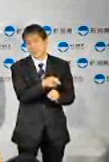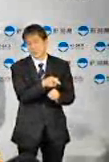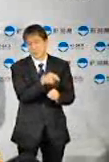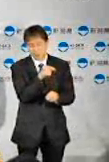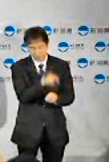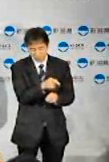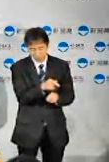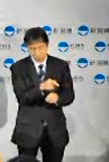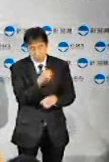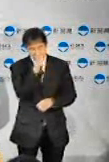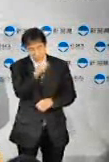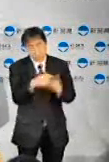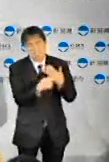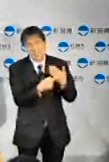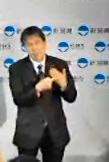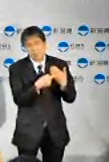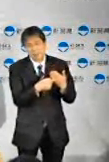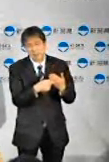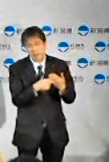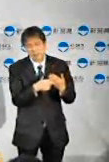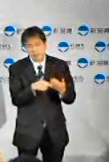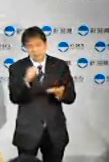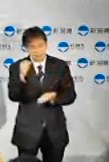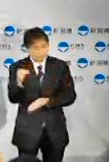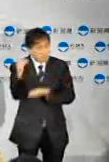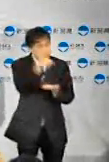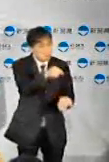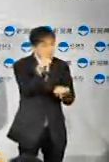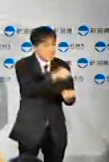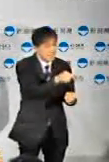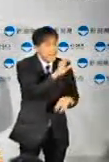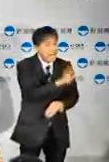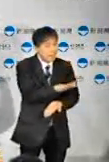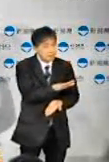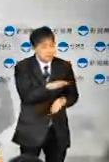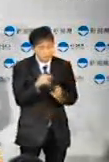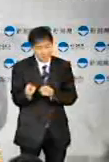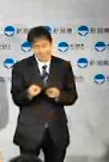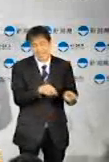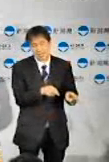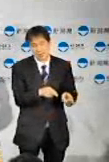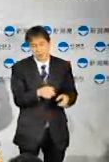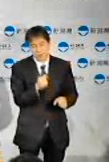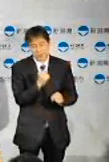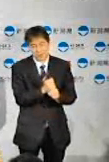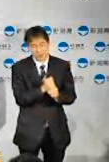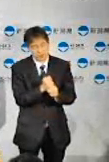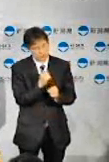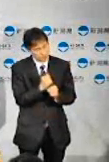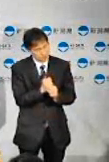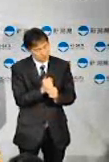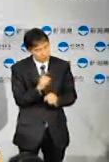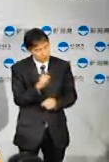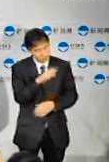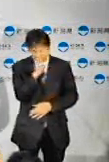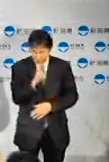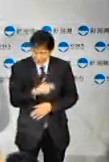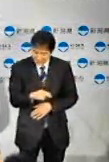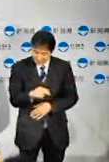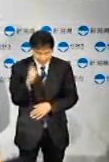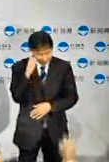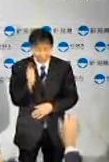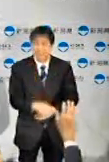恩恵が回るようなですね、あの仕組みを作れないかっていうことですね、端的に言えばですね。 ありがとうございます